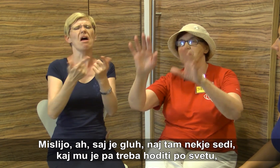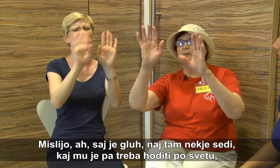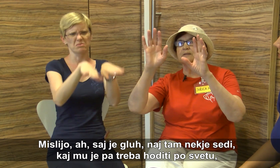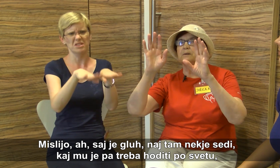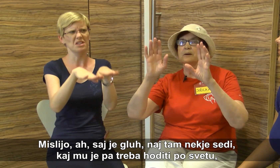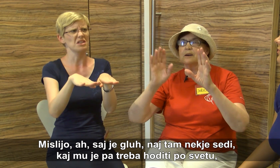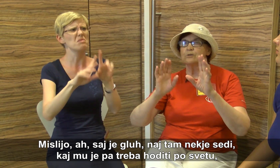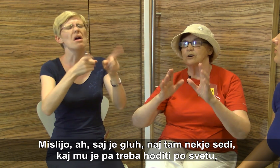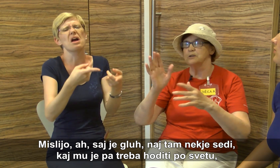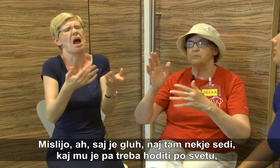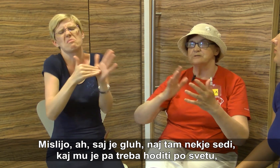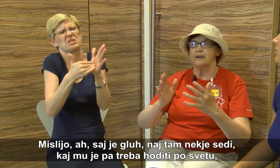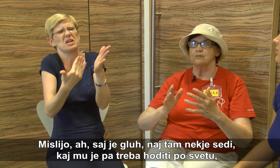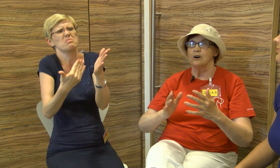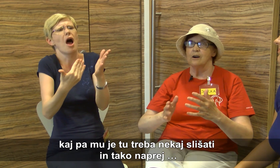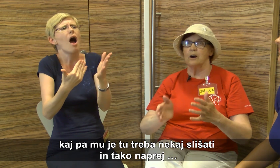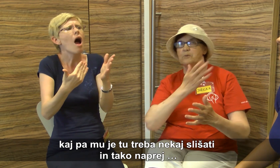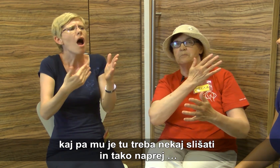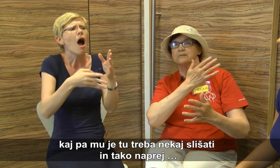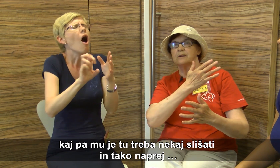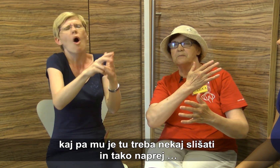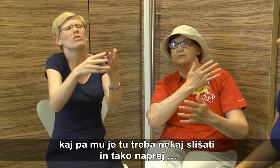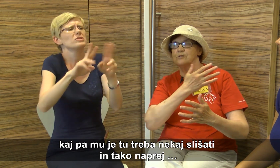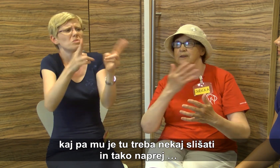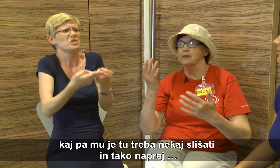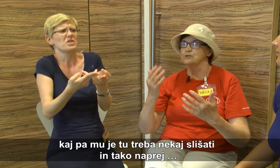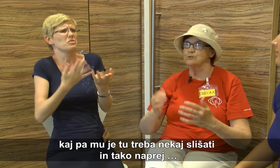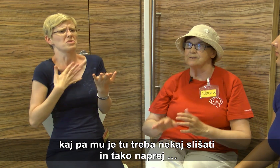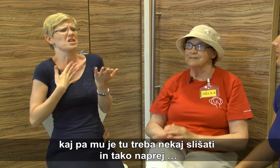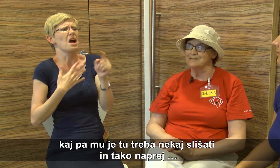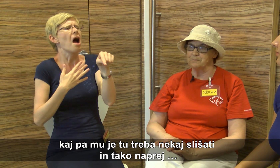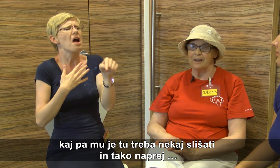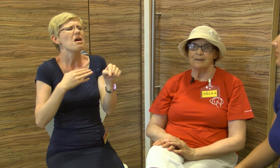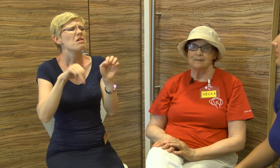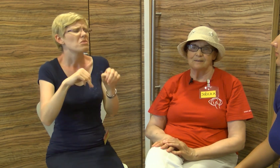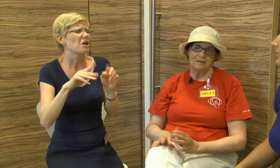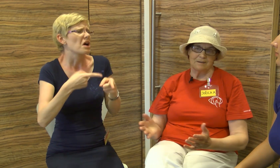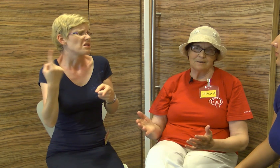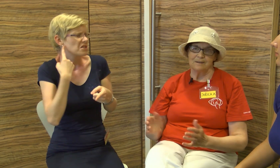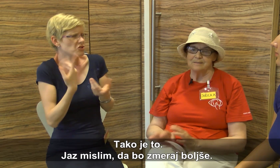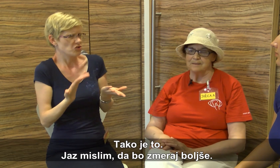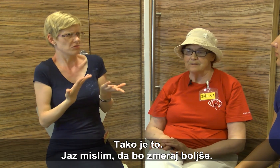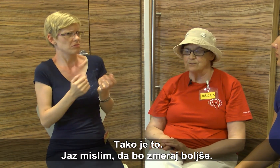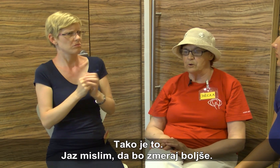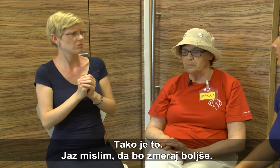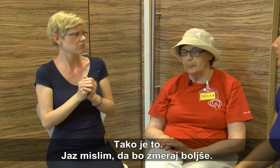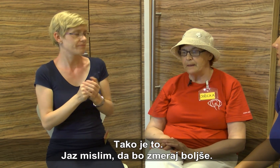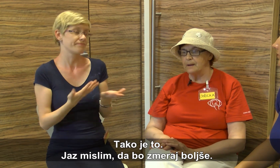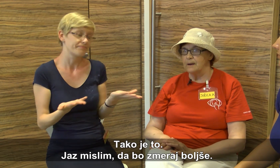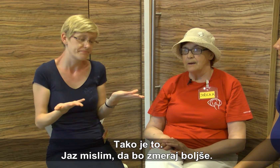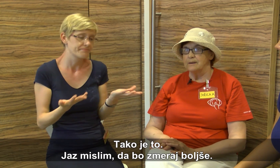kaj mu je pa treba nek hoditi po svetu, kaj mu je pa treba to nekaj čuti in tak naprej. Tak je